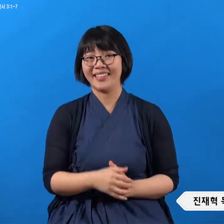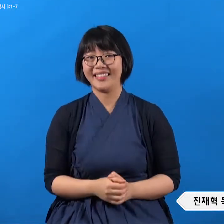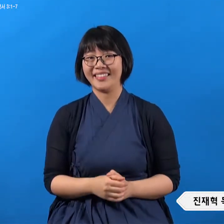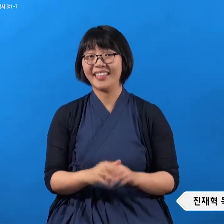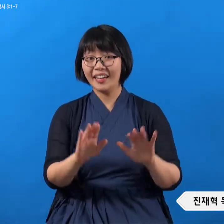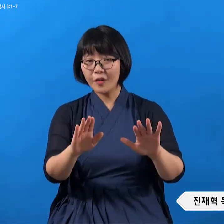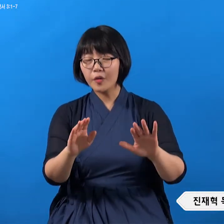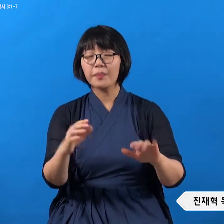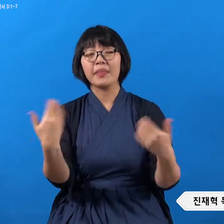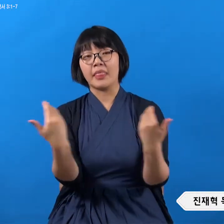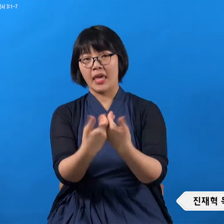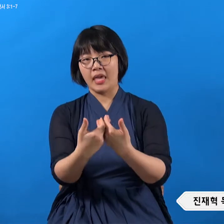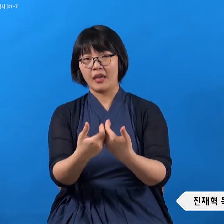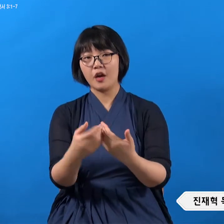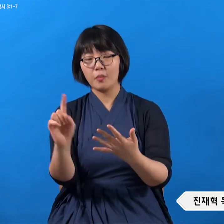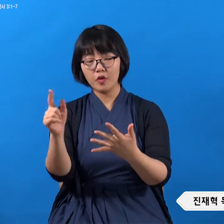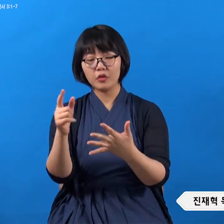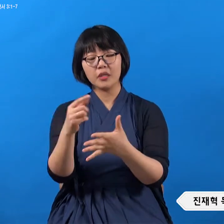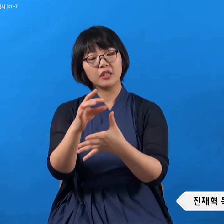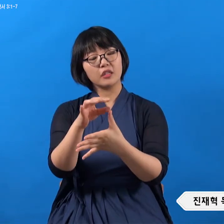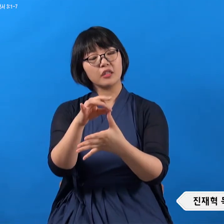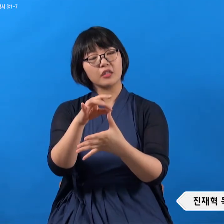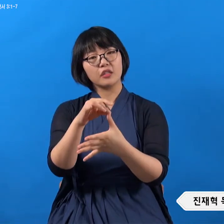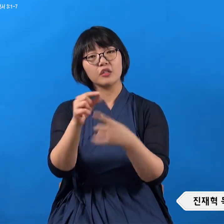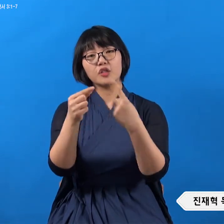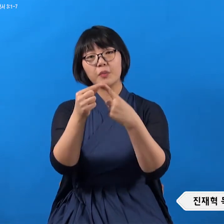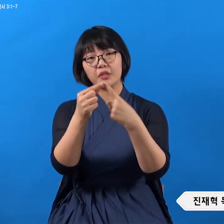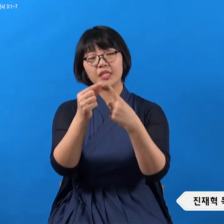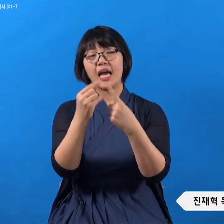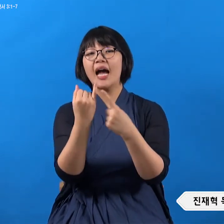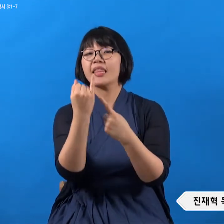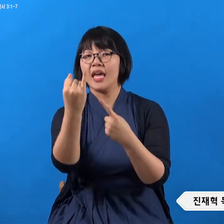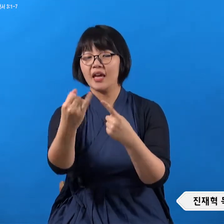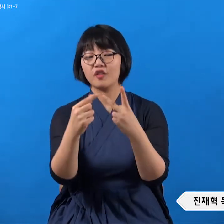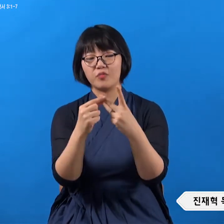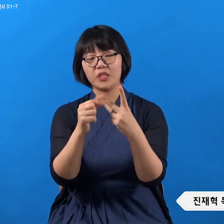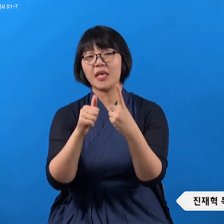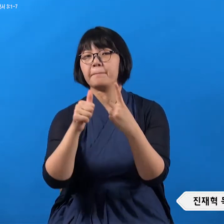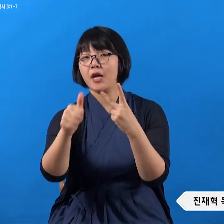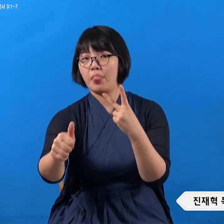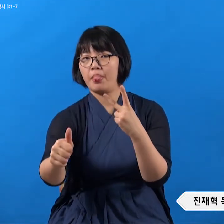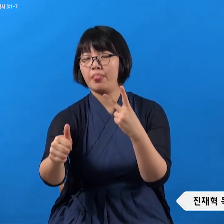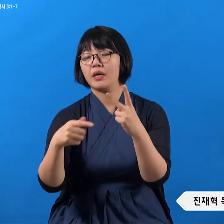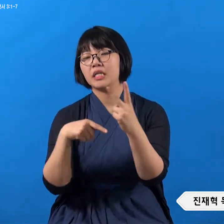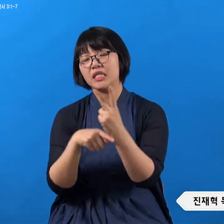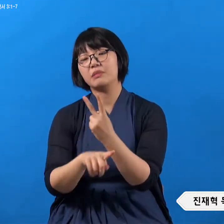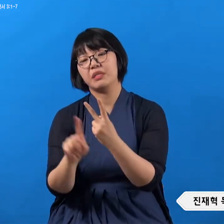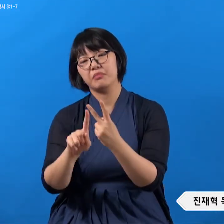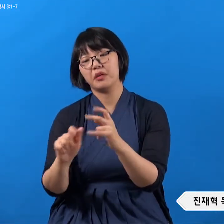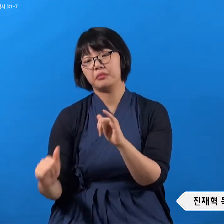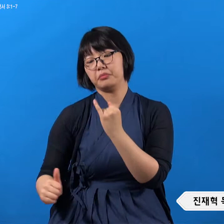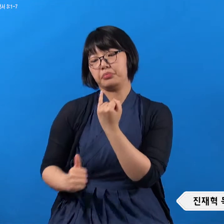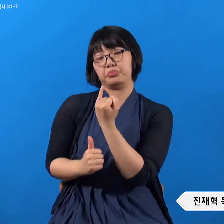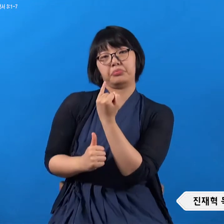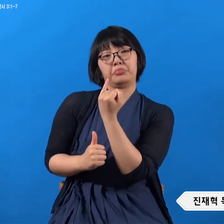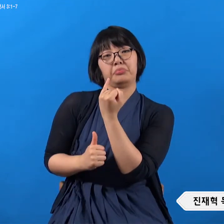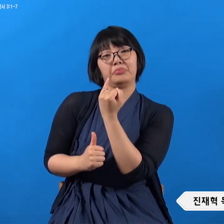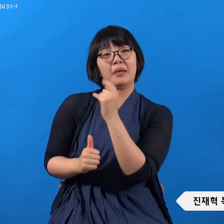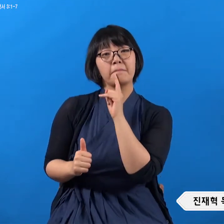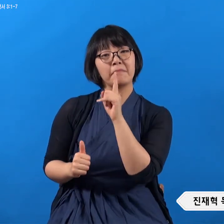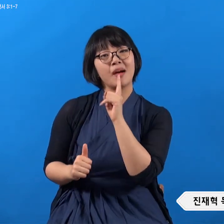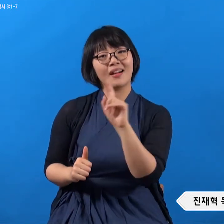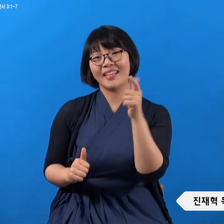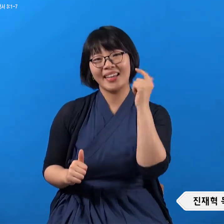어떤 분들은 두 번째로 항상 남편들아 라고 이야기하는 것은 그만큼 남편들의